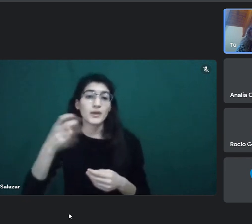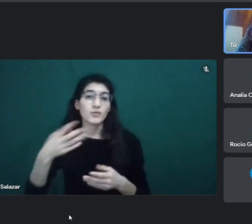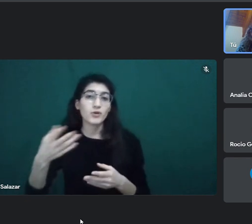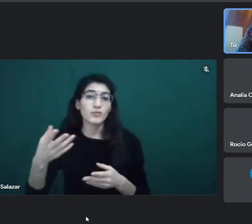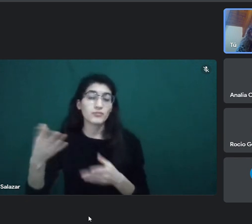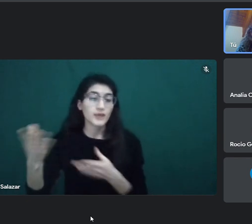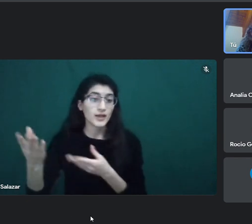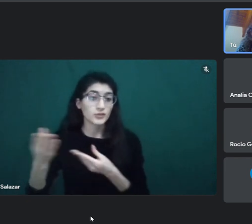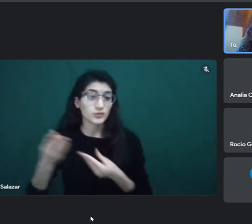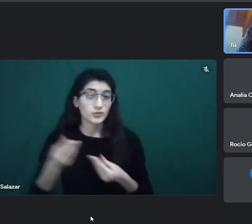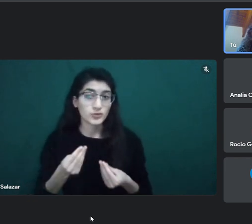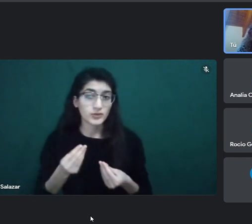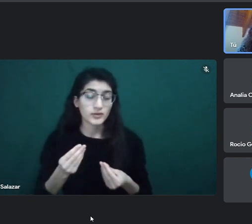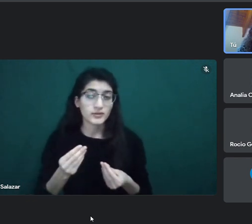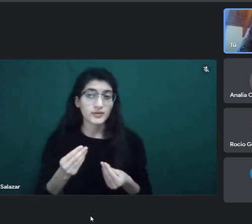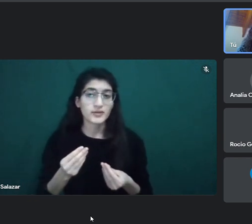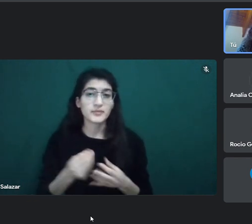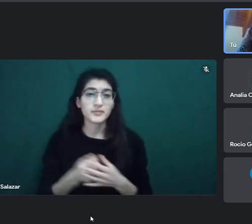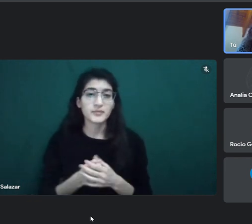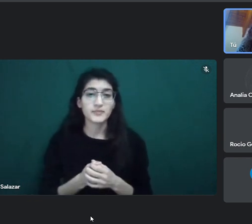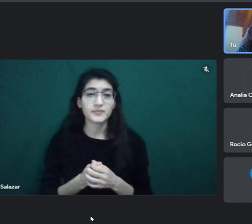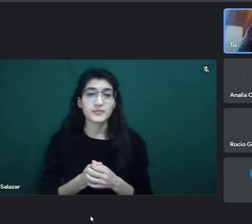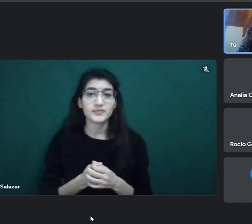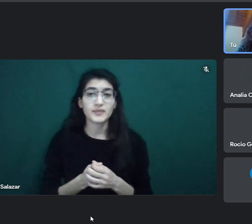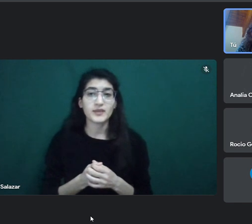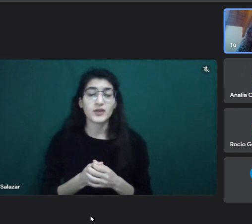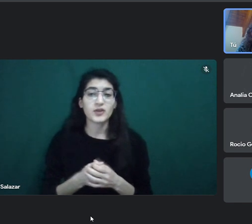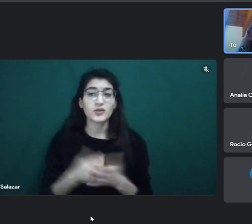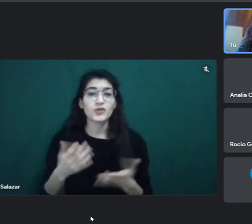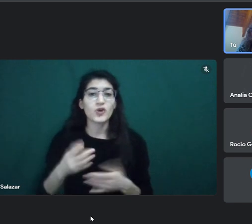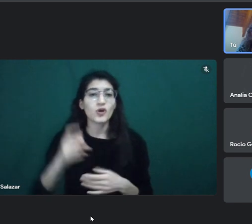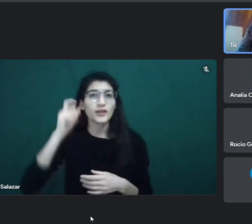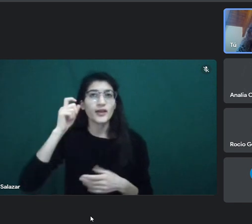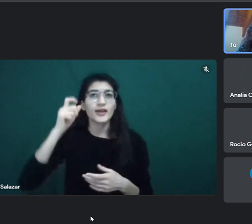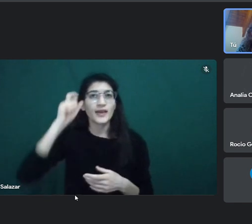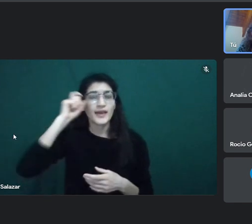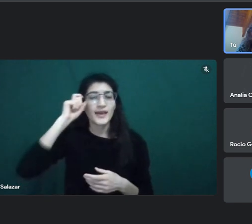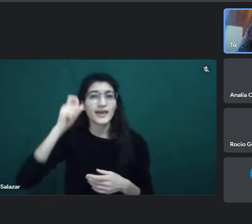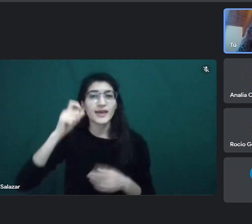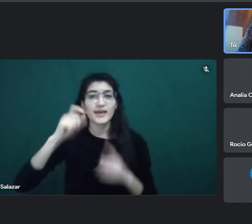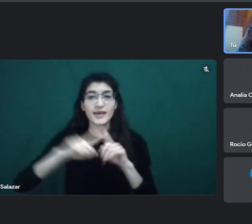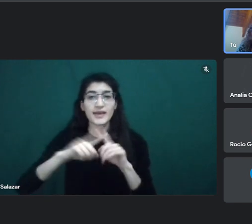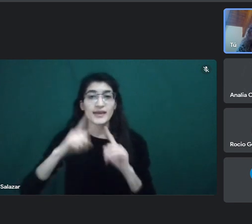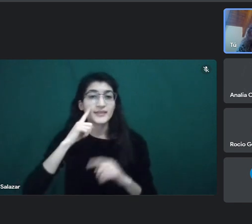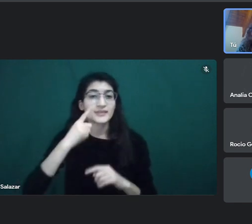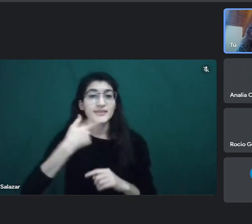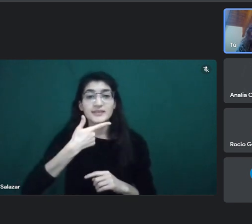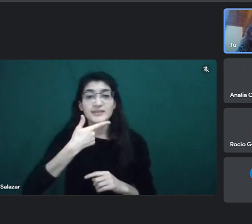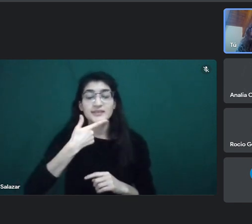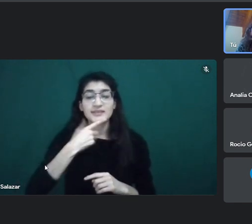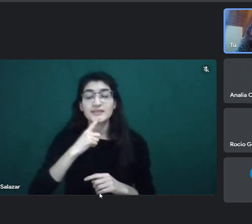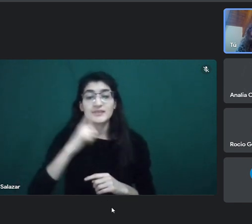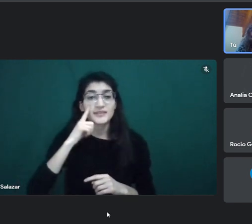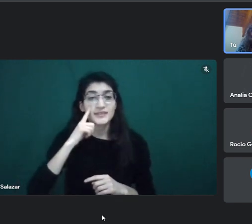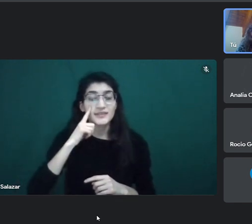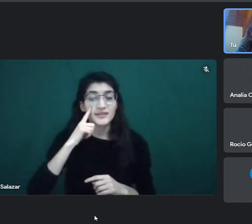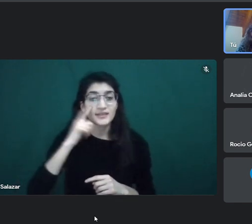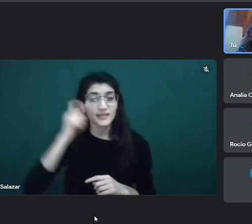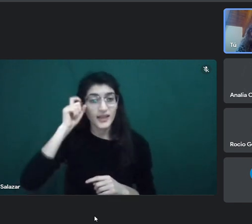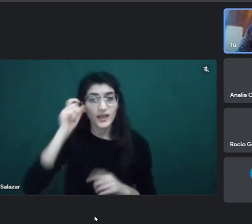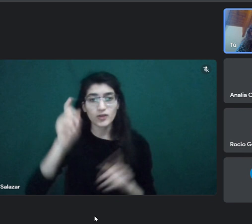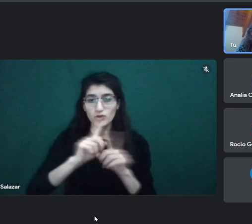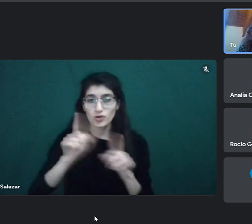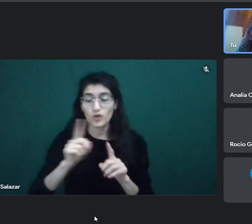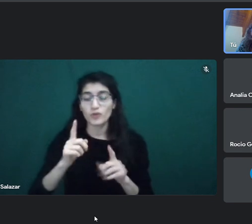¿sí? No me refiero a la acción están como existen o están en un lugar, sino lo más importante es viviendo, o